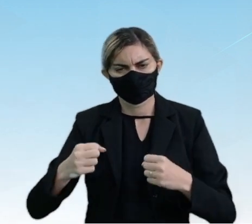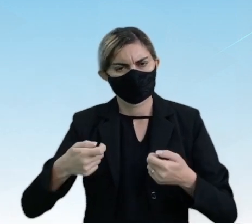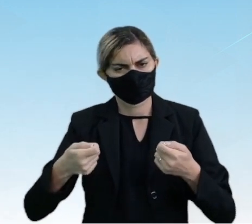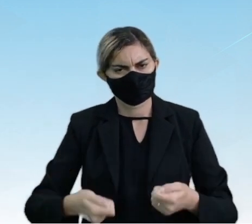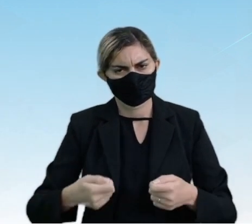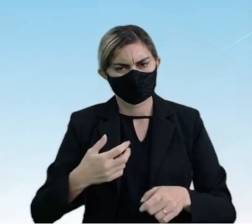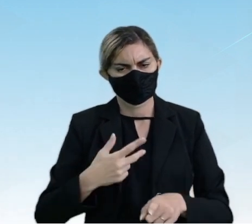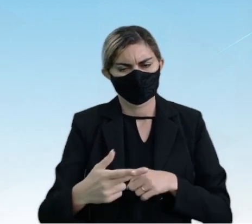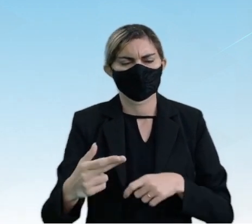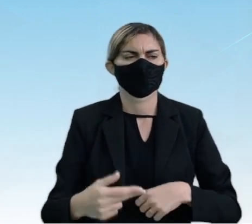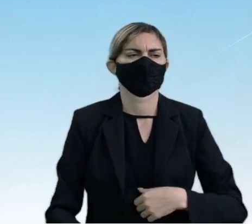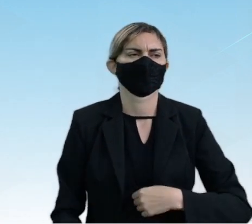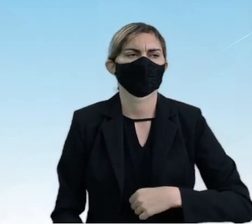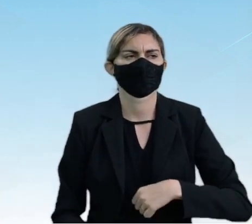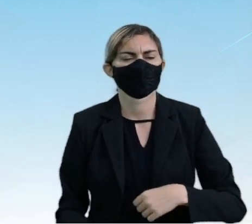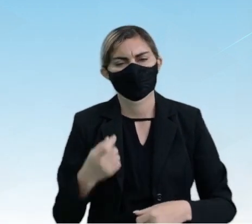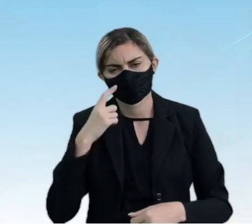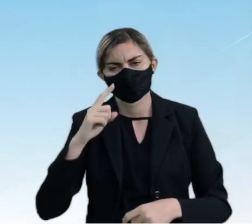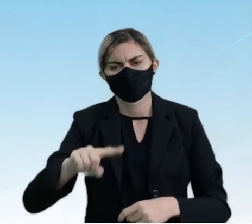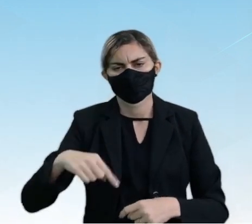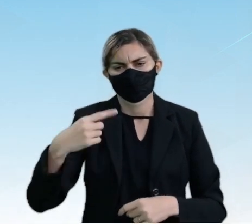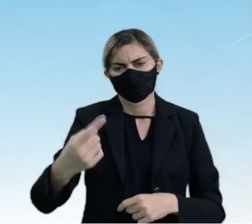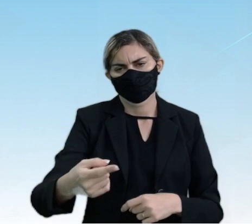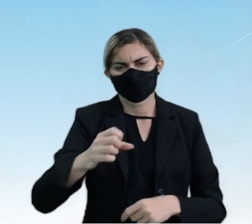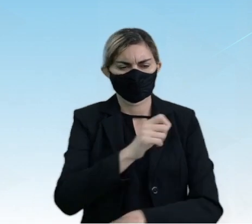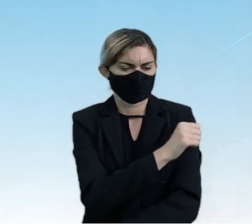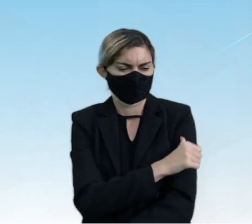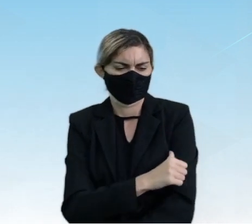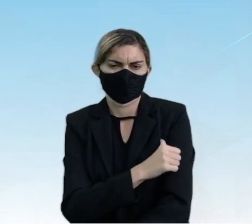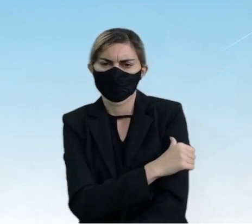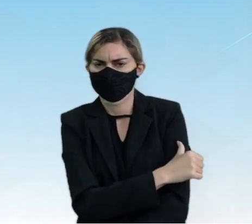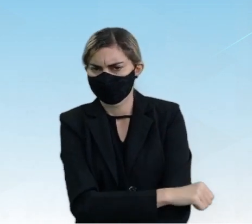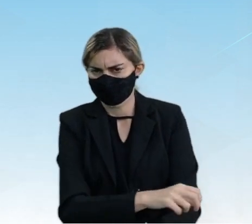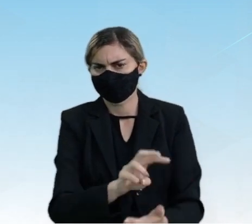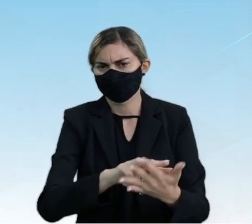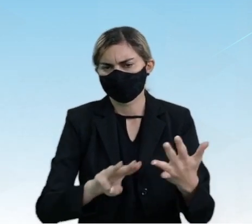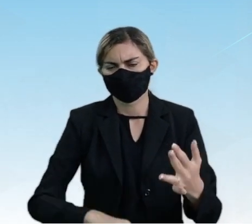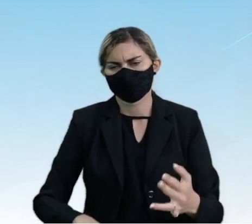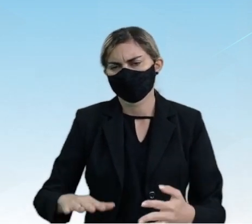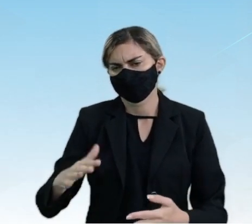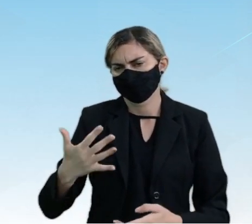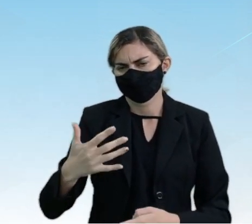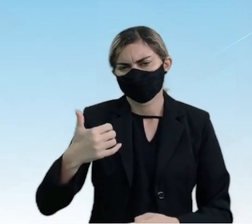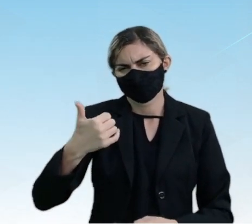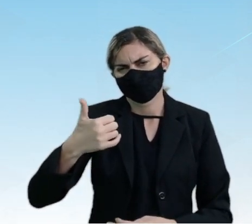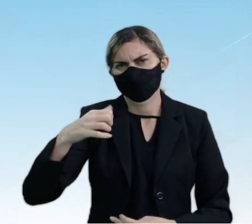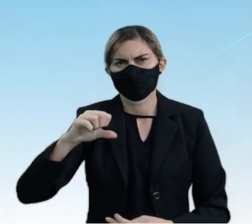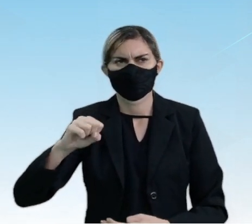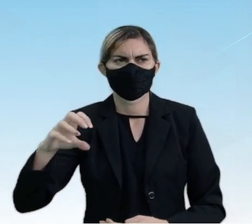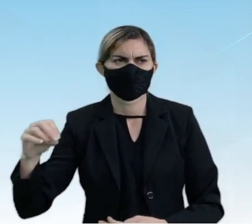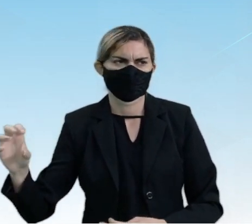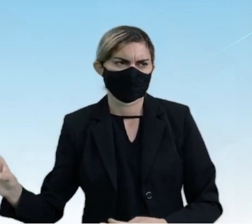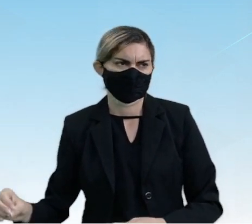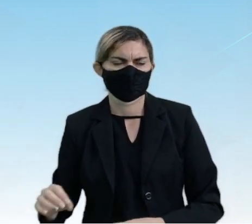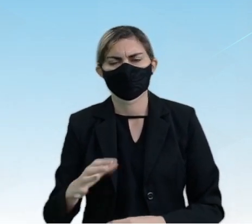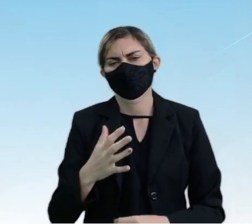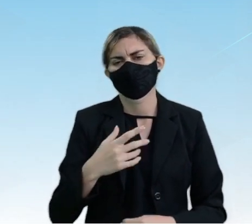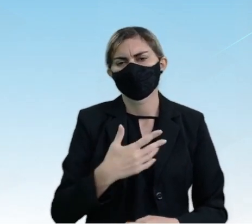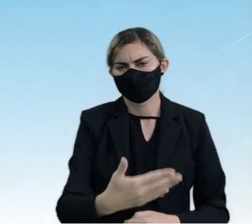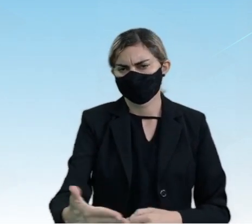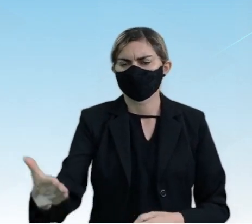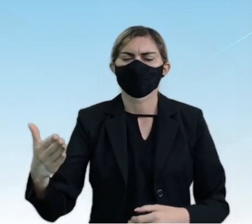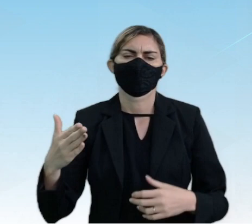batalha. Né? Veio depois o método sueco, né? Ele já em meados de 1800, e ele